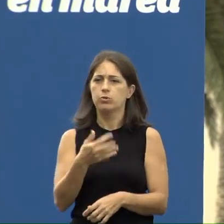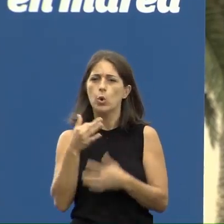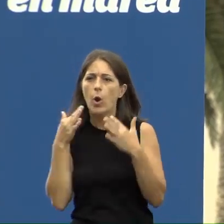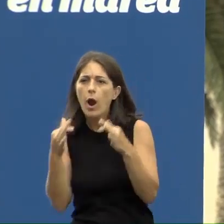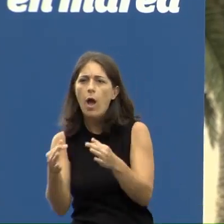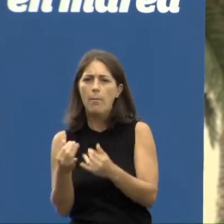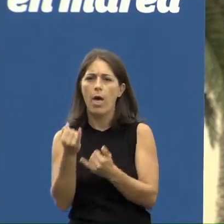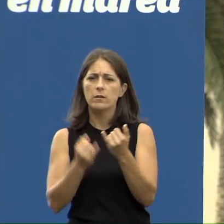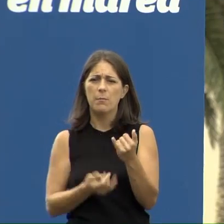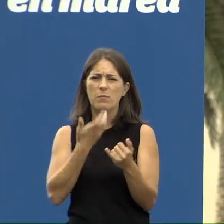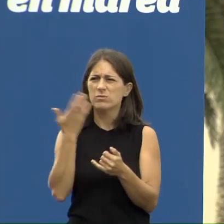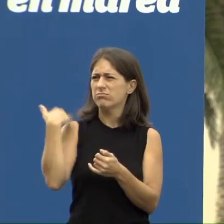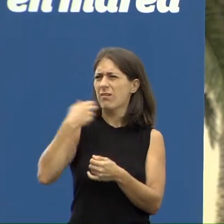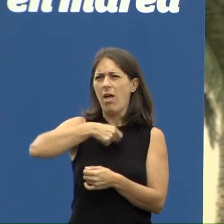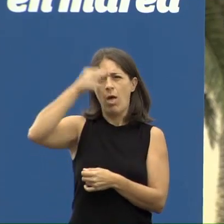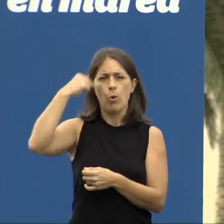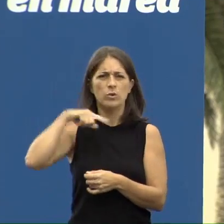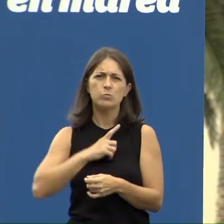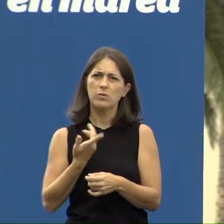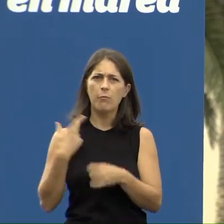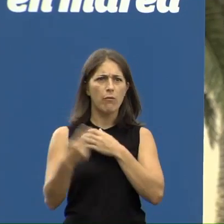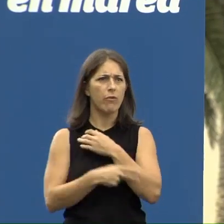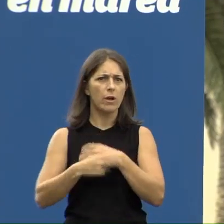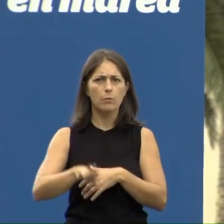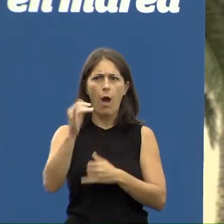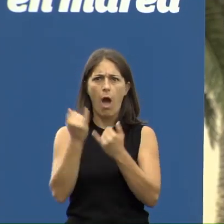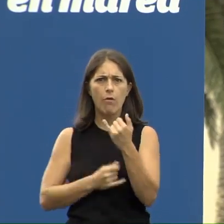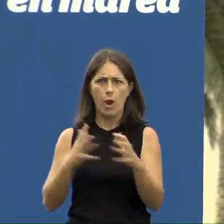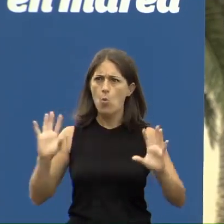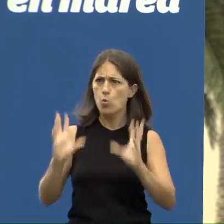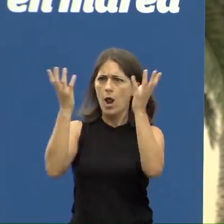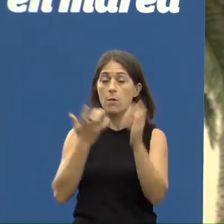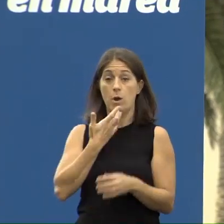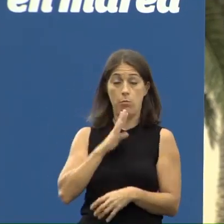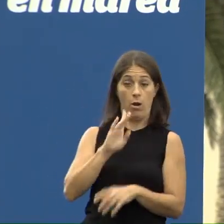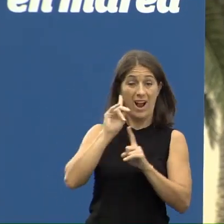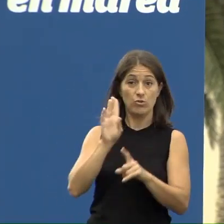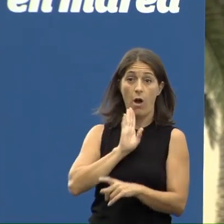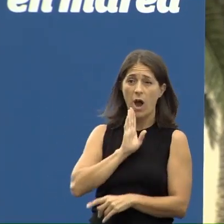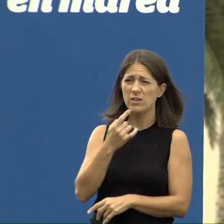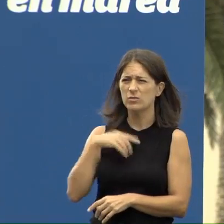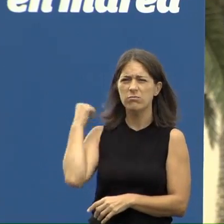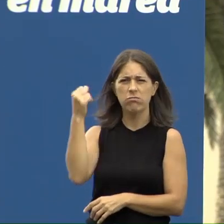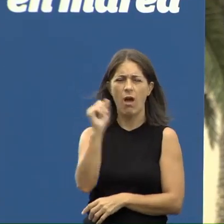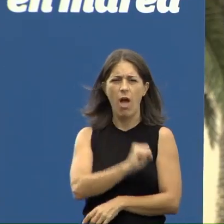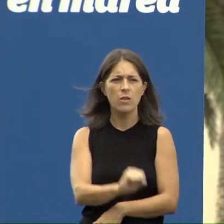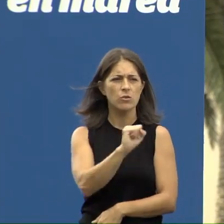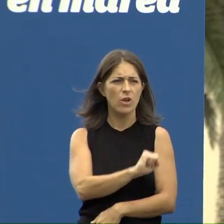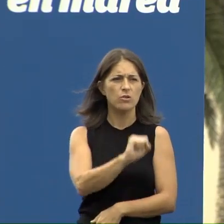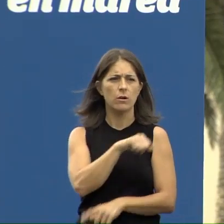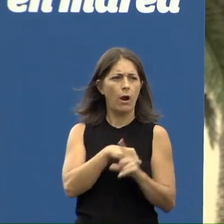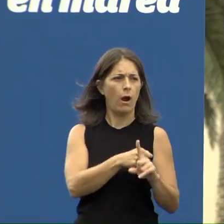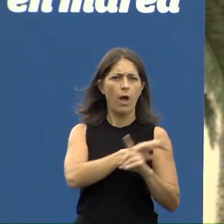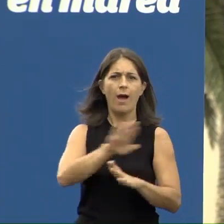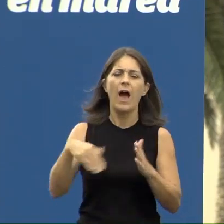nosos avós, das primeiras folgas do franquismo, como esa folga de aceite. Levamos moito tempo de explotación ata que a xente